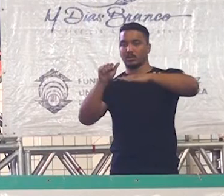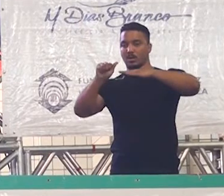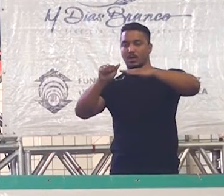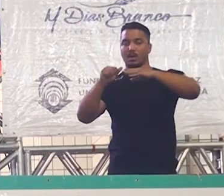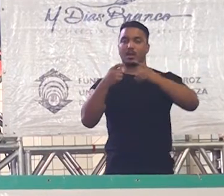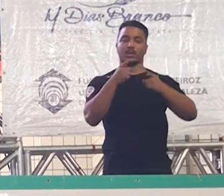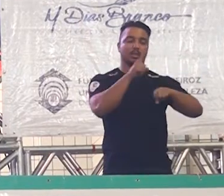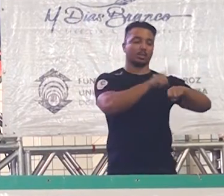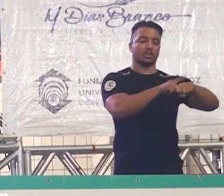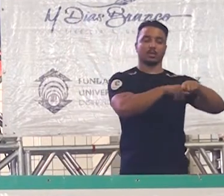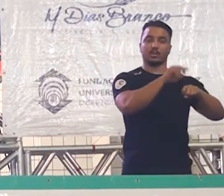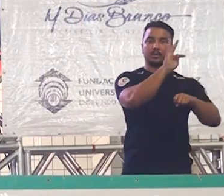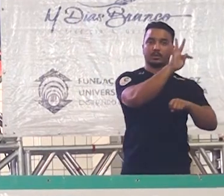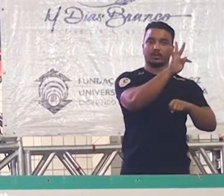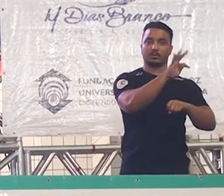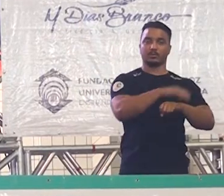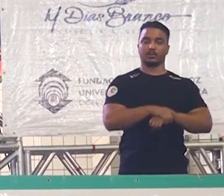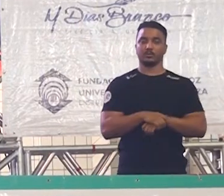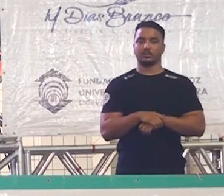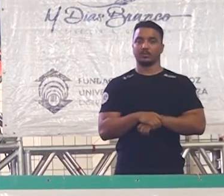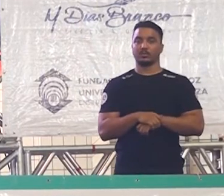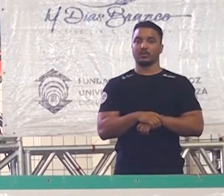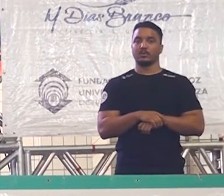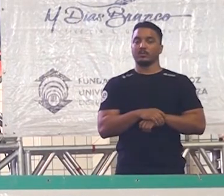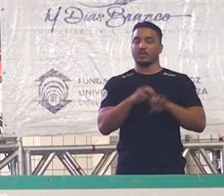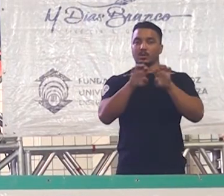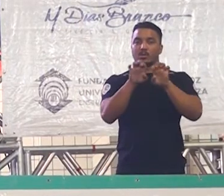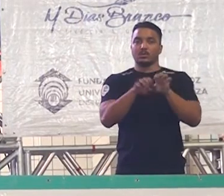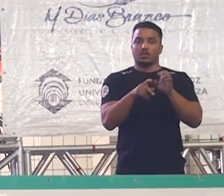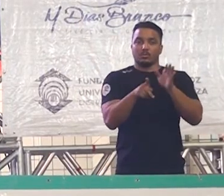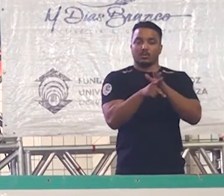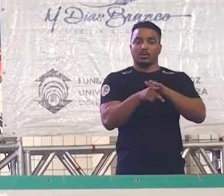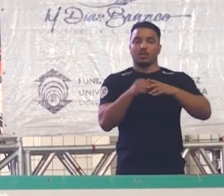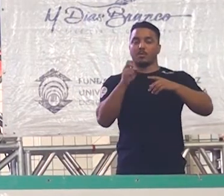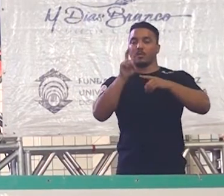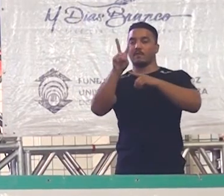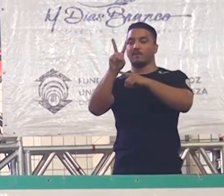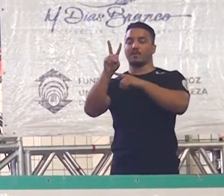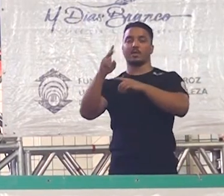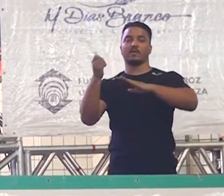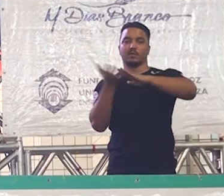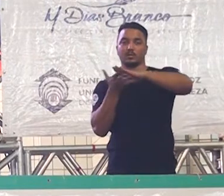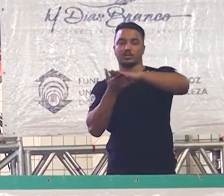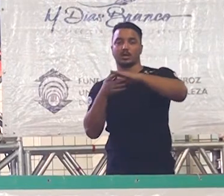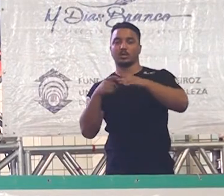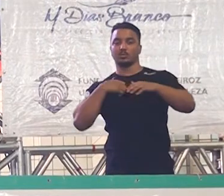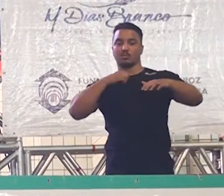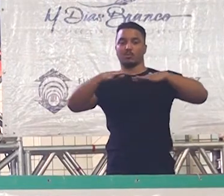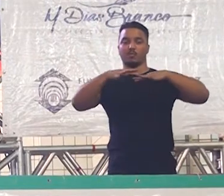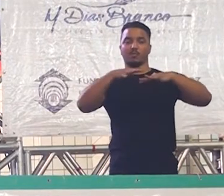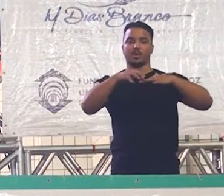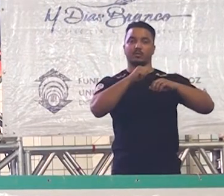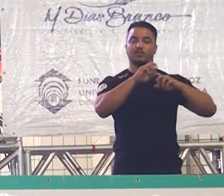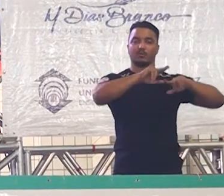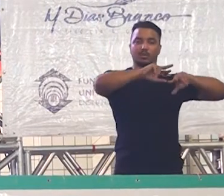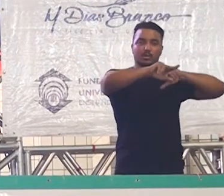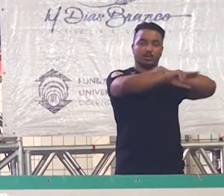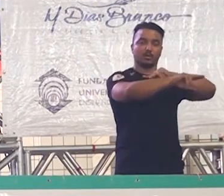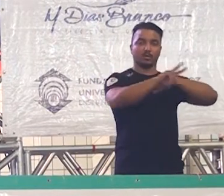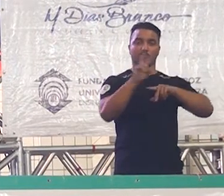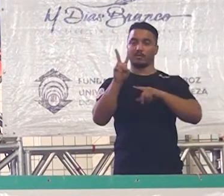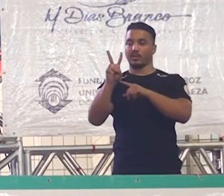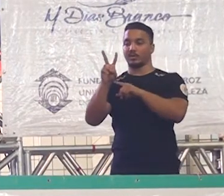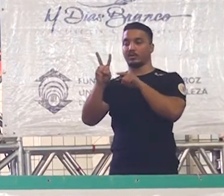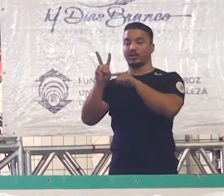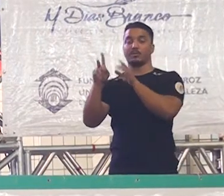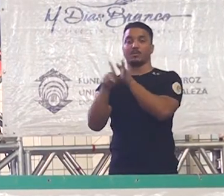vou trabalhar com a equação da vovó atômica, equação da velocidade do movimento variado. Onde V está a minha velocidade